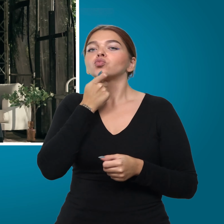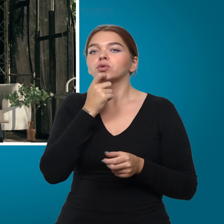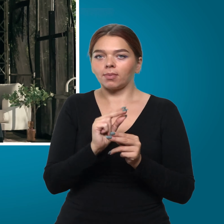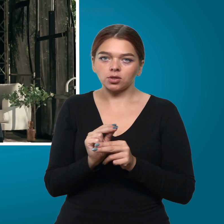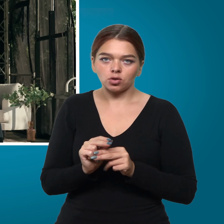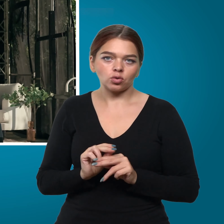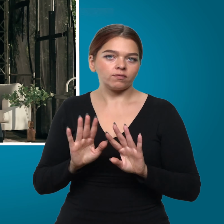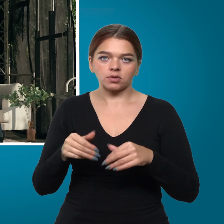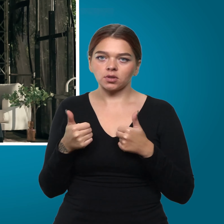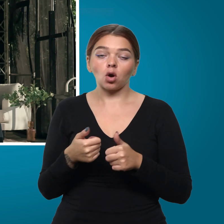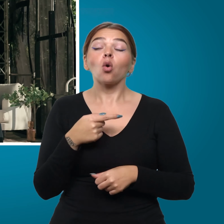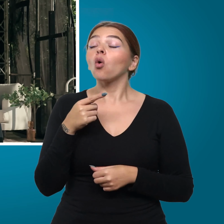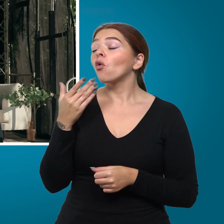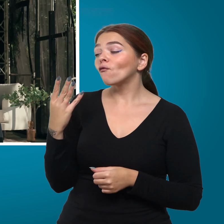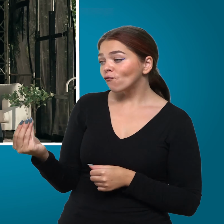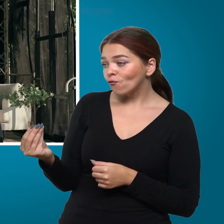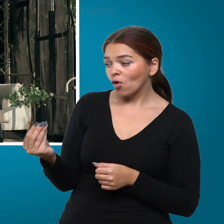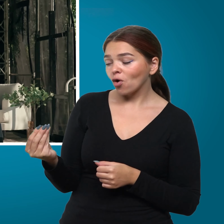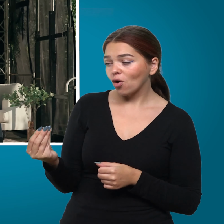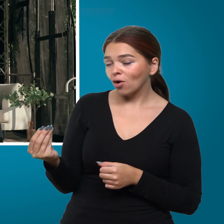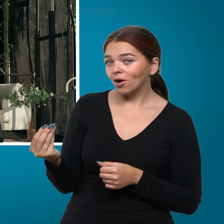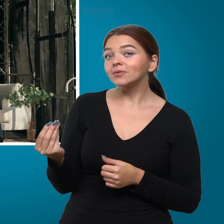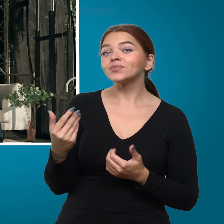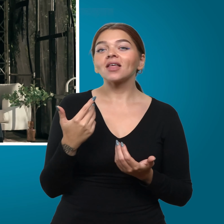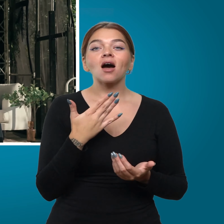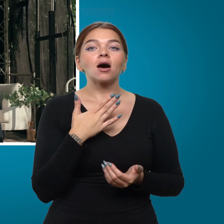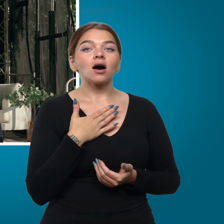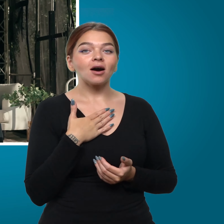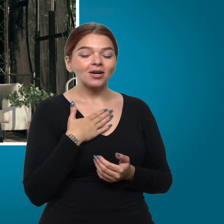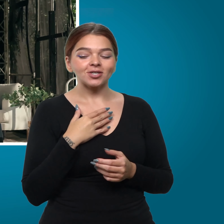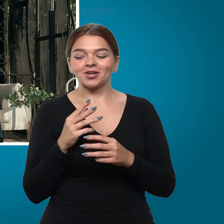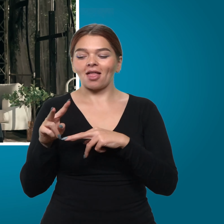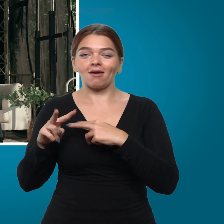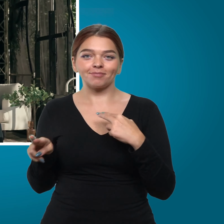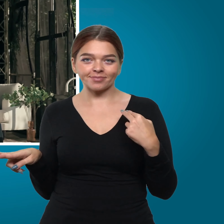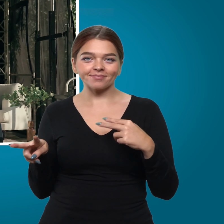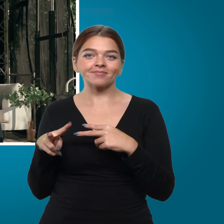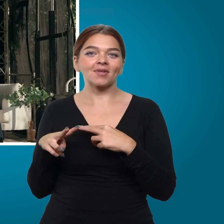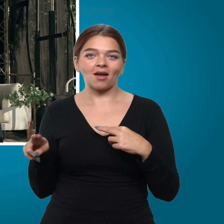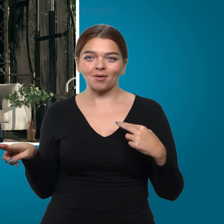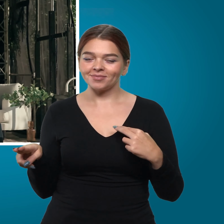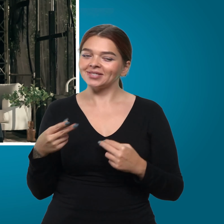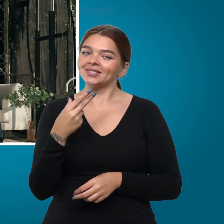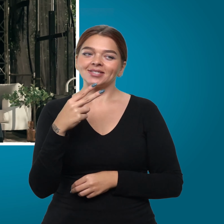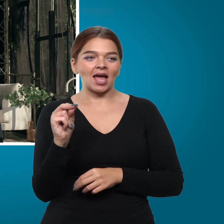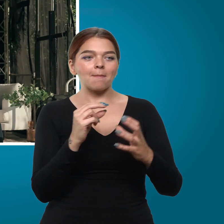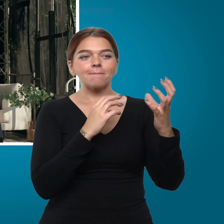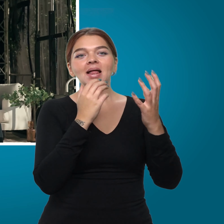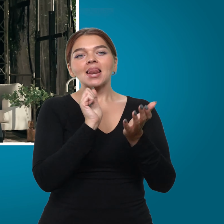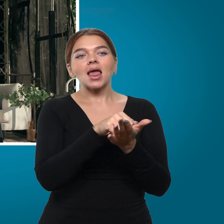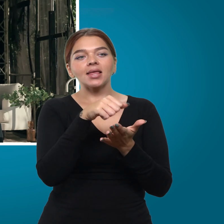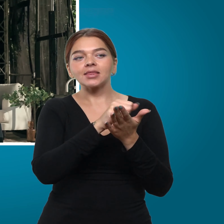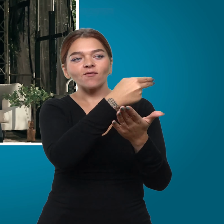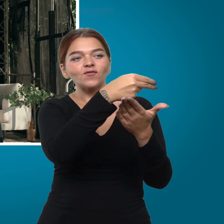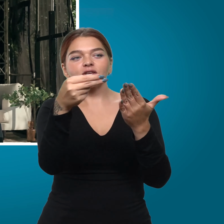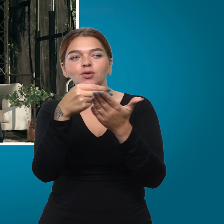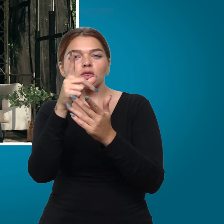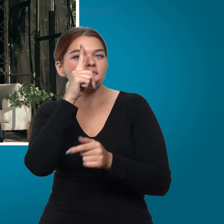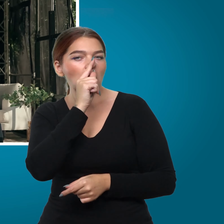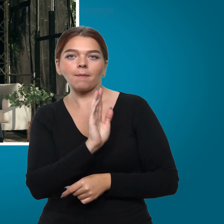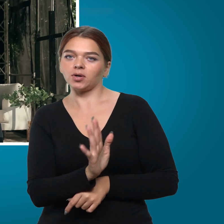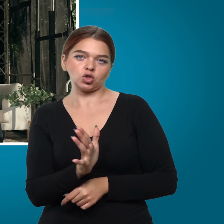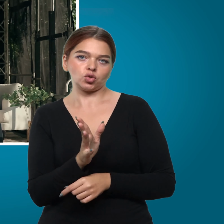jie labai maloniai greit atsakė, davė patarimų, biškai pašlifavom ir buvo atsakymas, kad gerai.